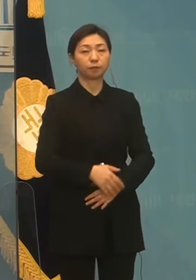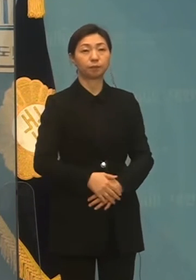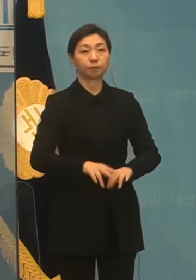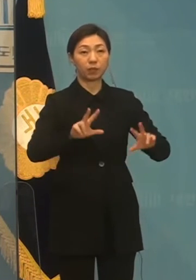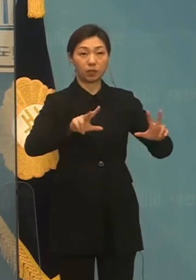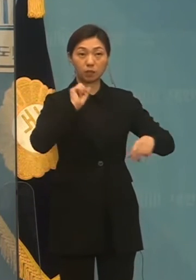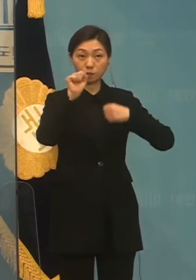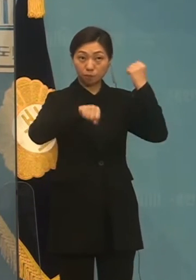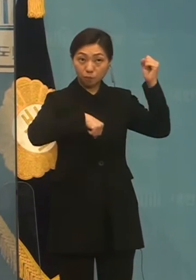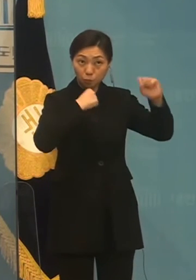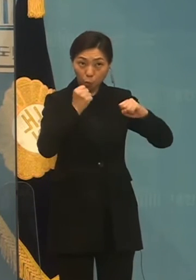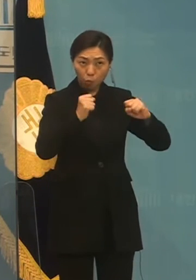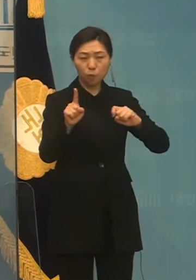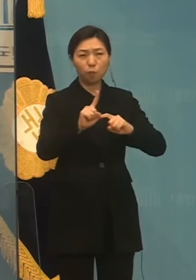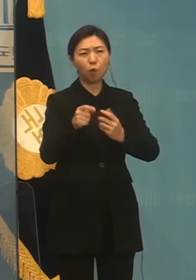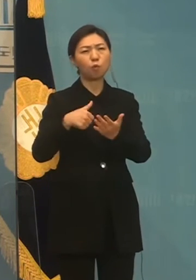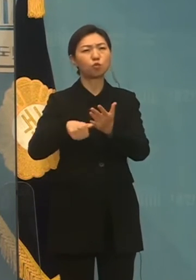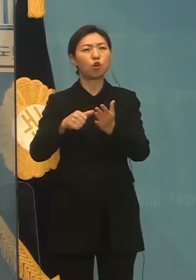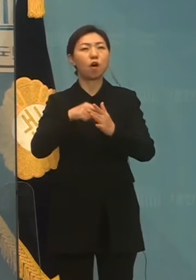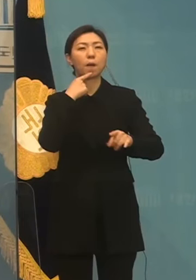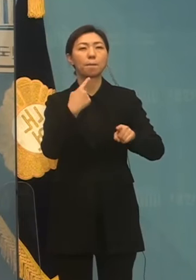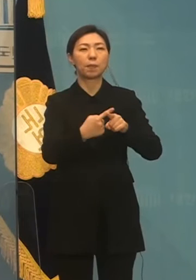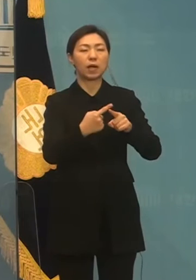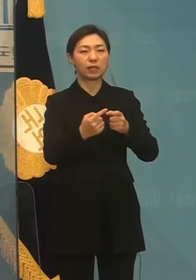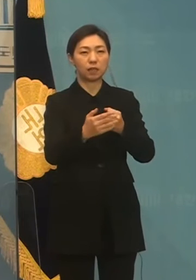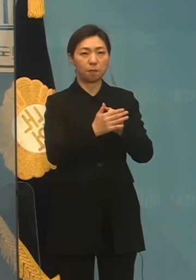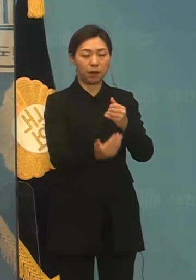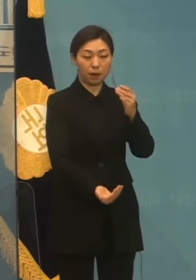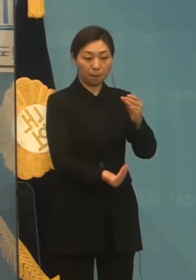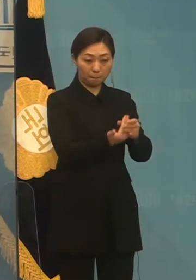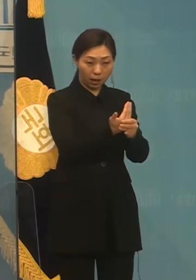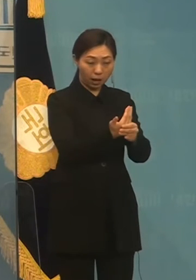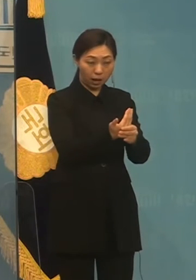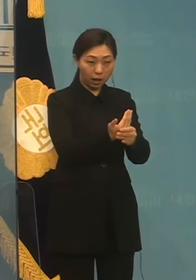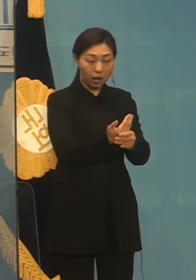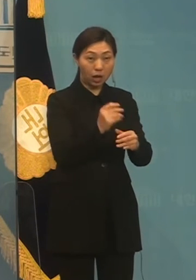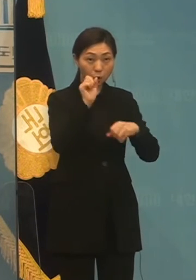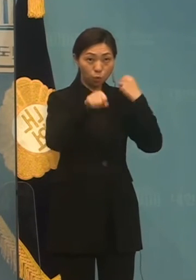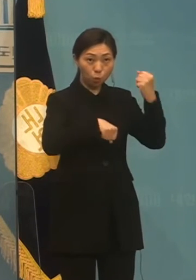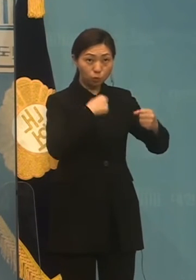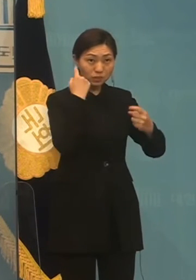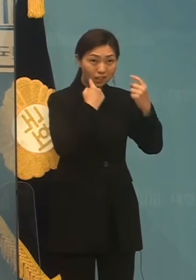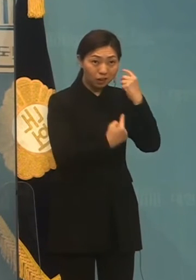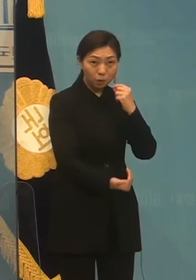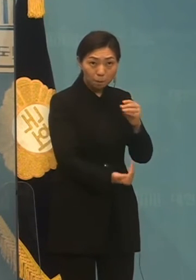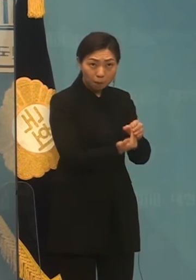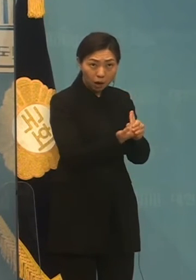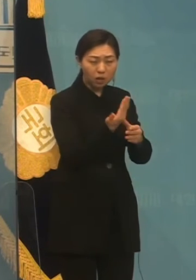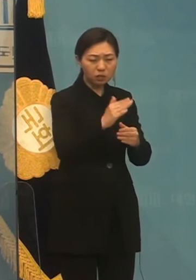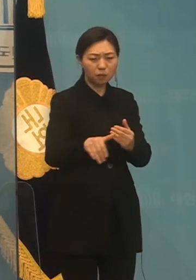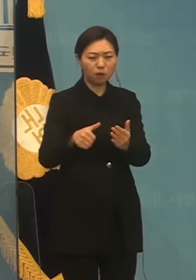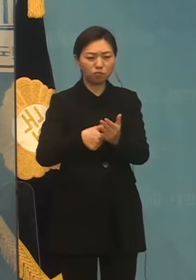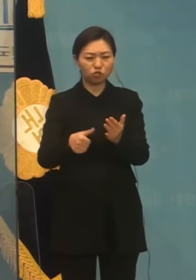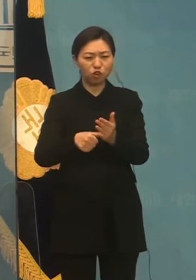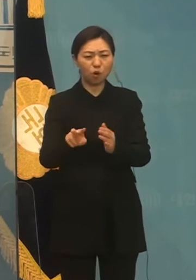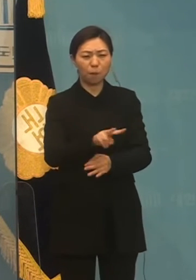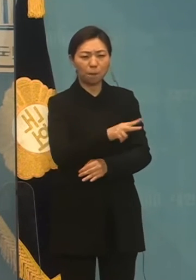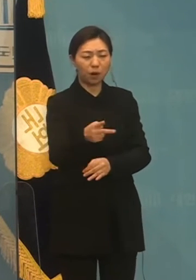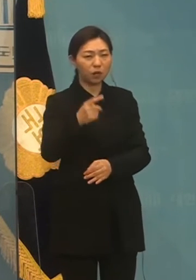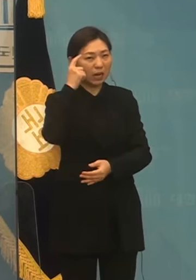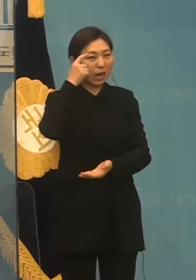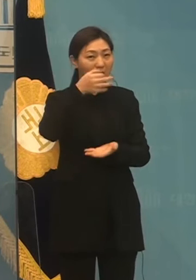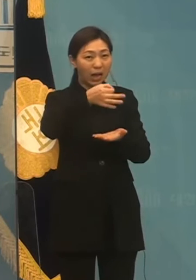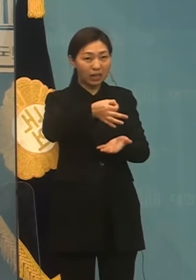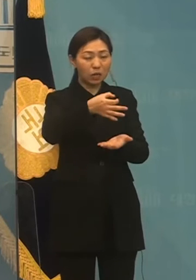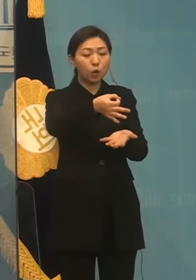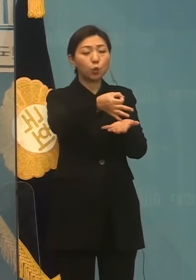현행법상 동물은 물건으로 취급돼 사건 사고로 다쳐도 객관적인 보안 가치에만 근거하여